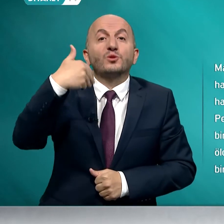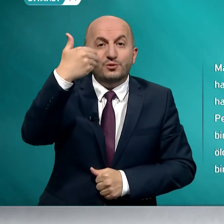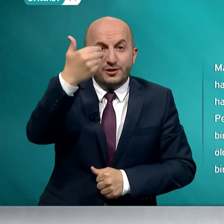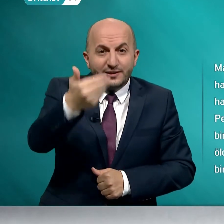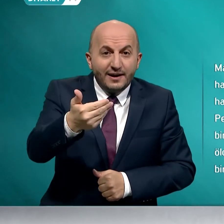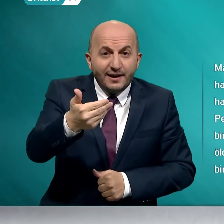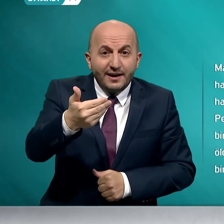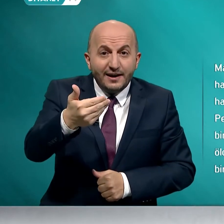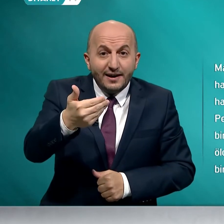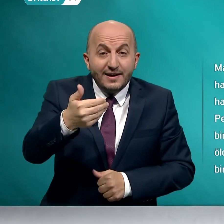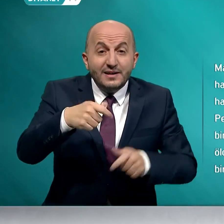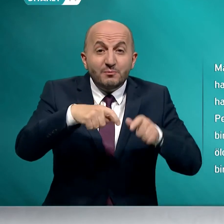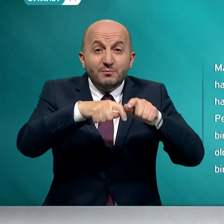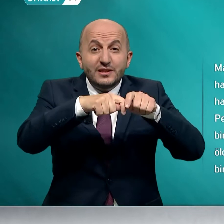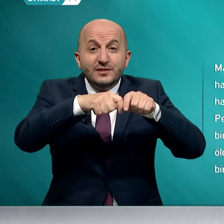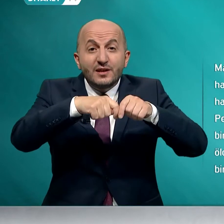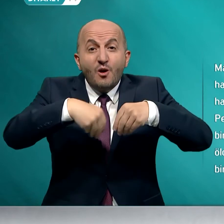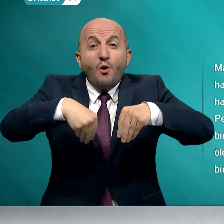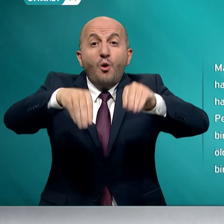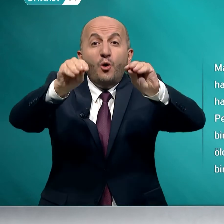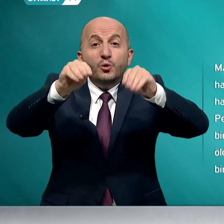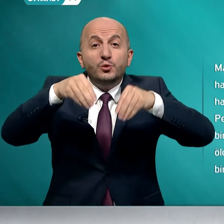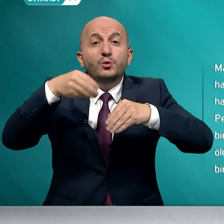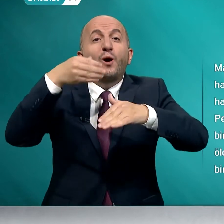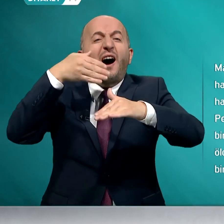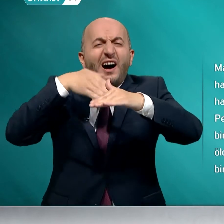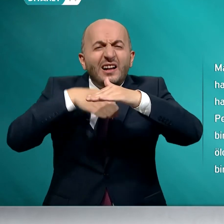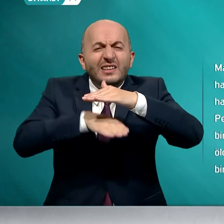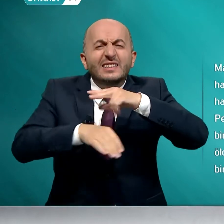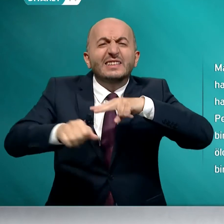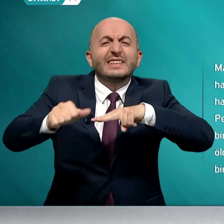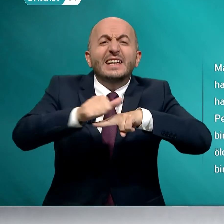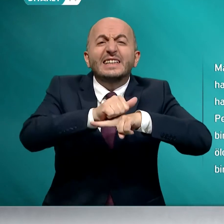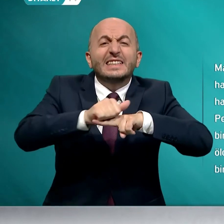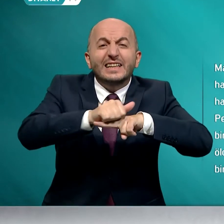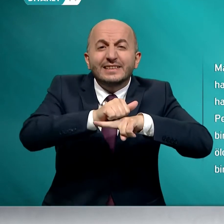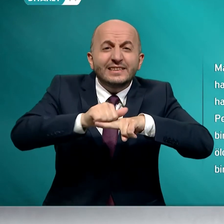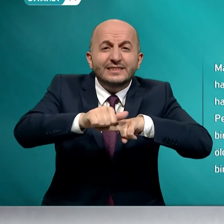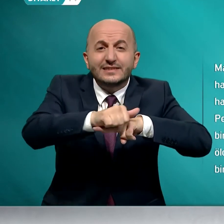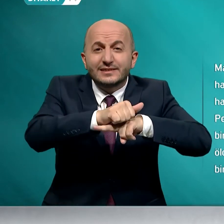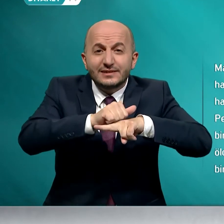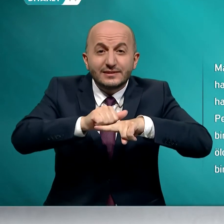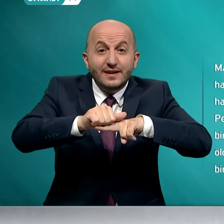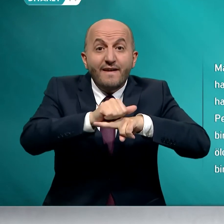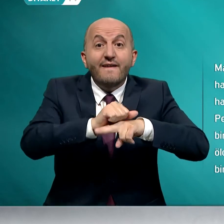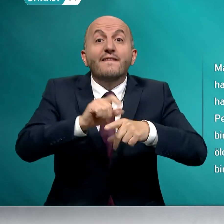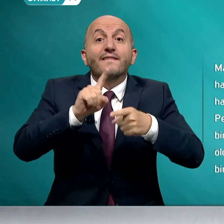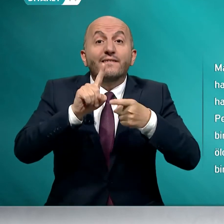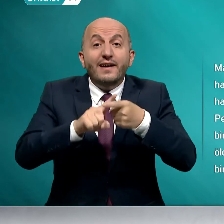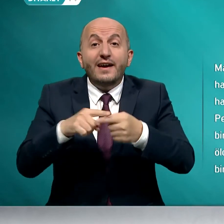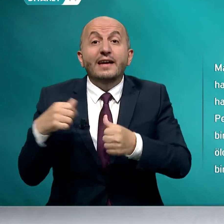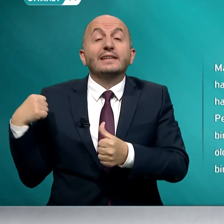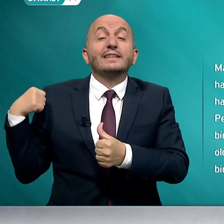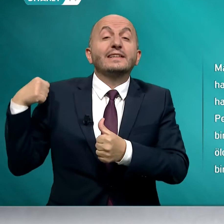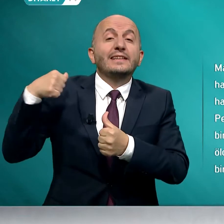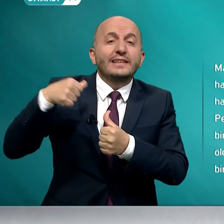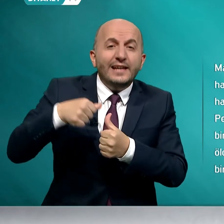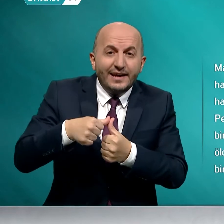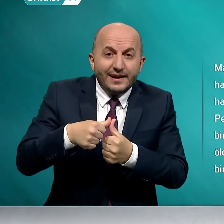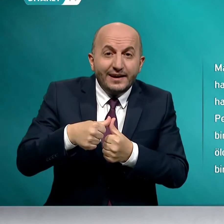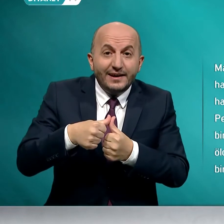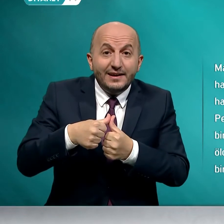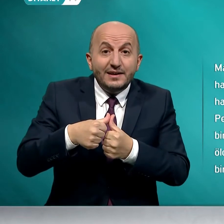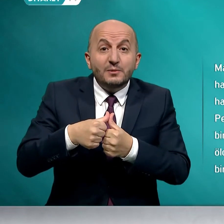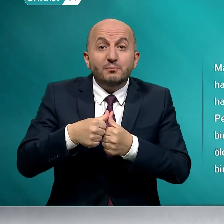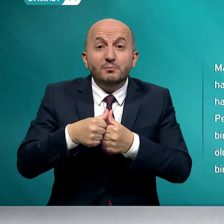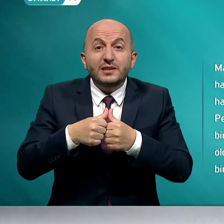öldükten sonra da bir örtü altında yıkanır ve